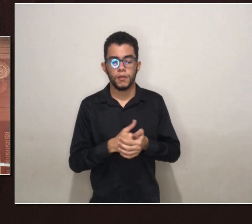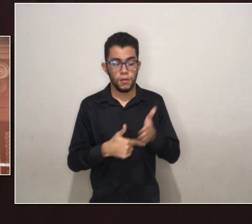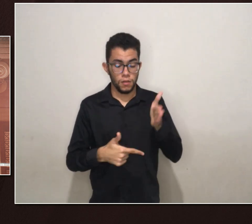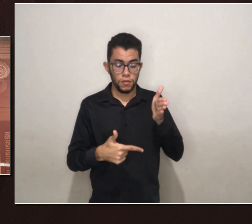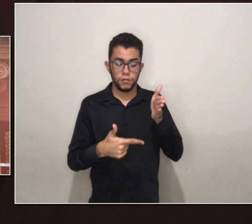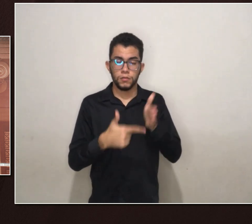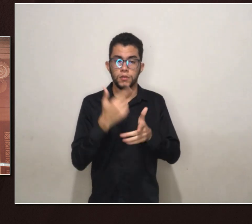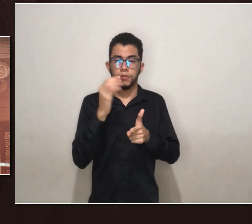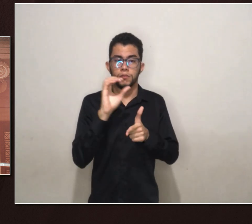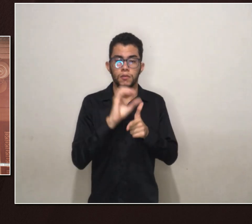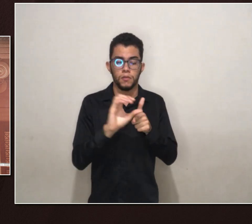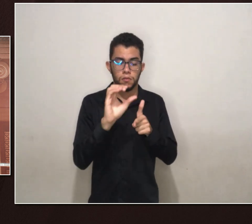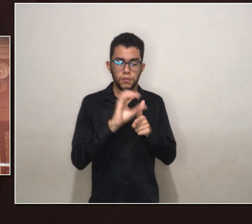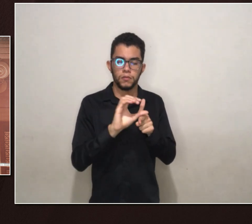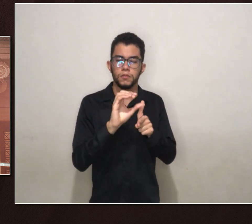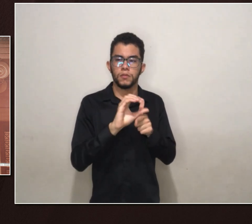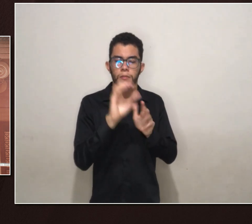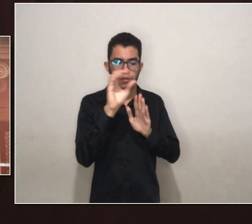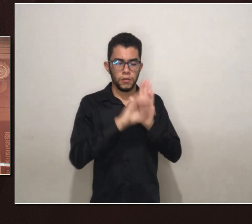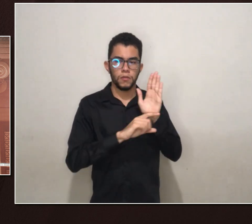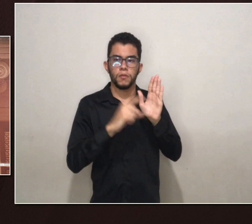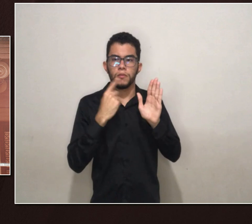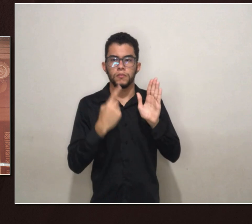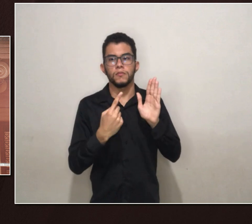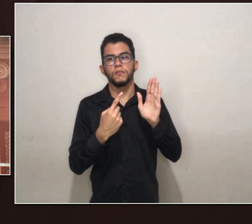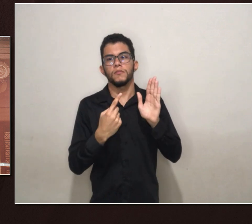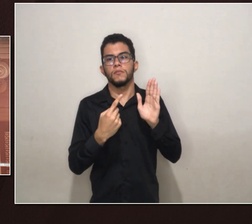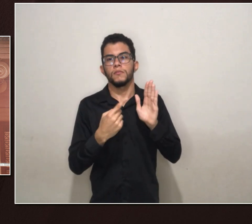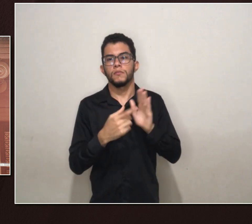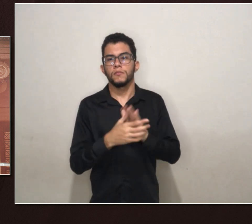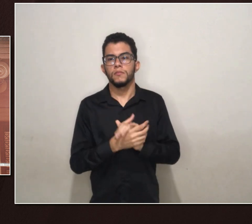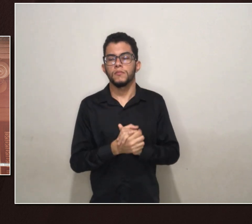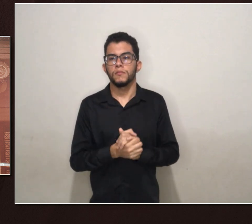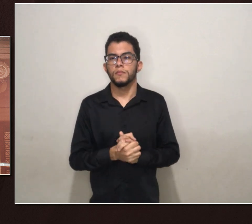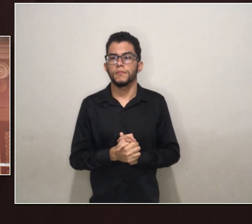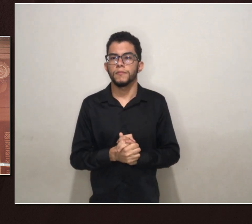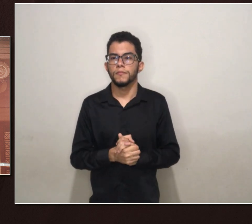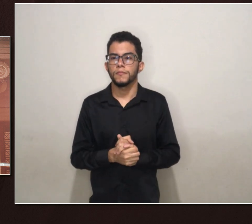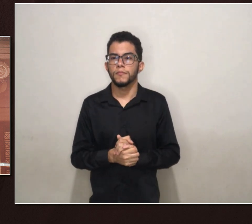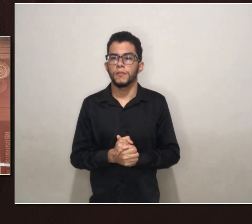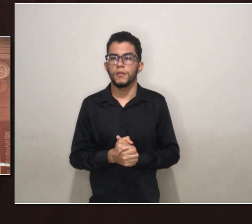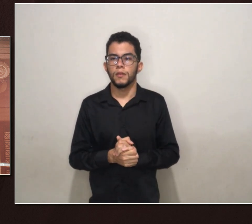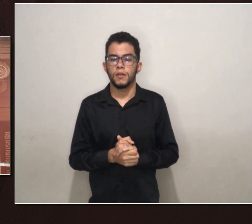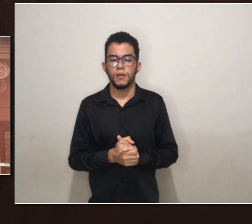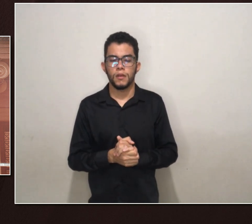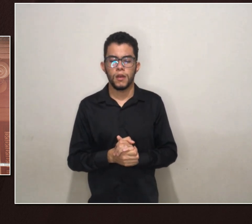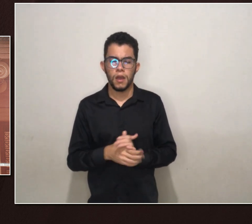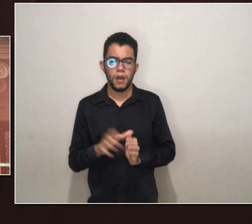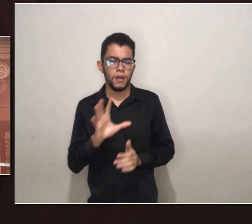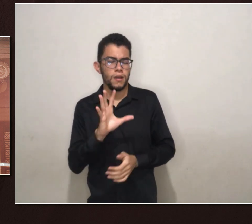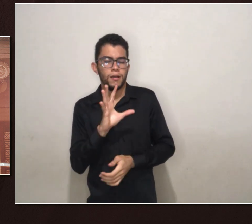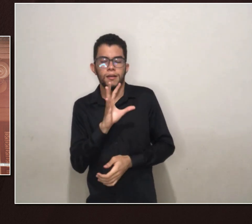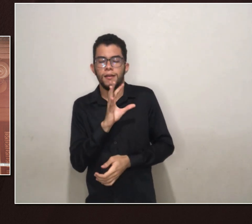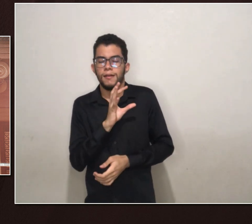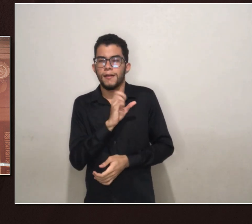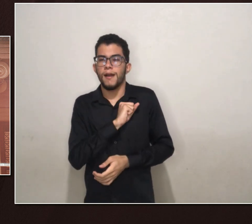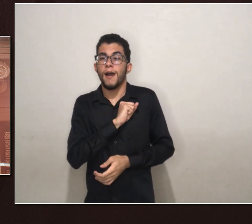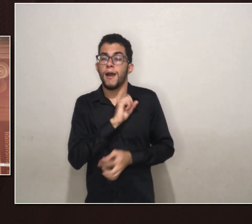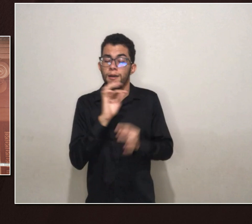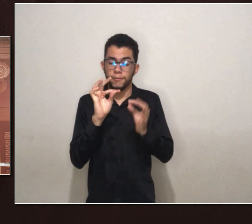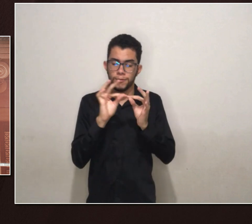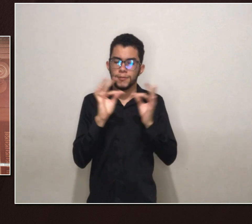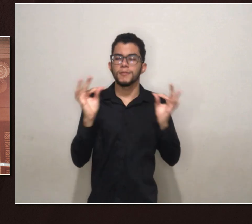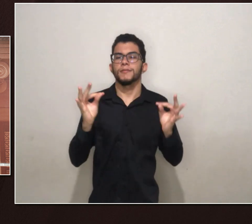1. Ó Senhor Jesus, eu amo essa simplicidade, irmãos. Vamos voltar para a